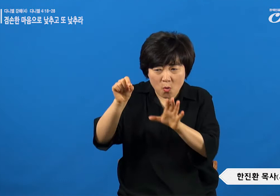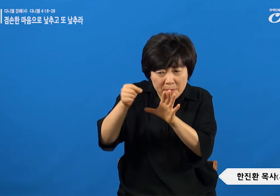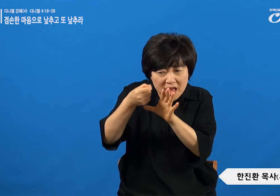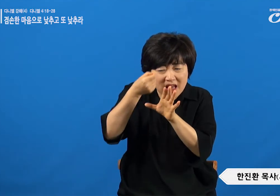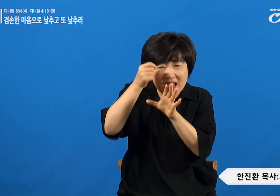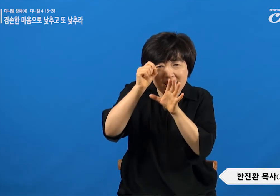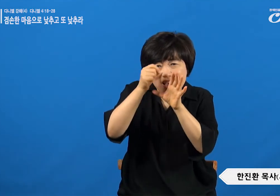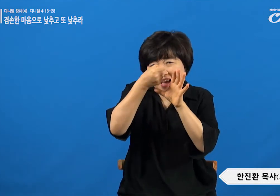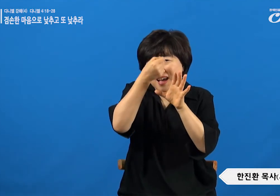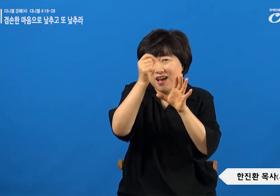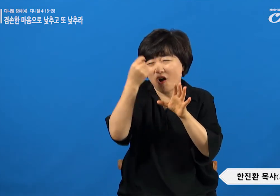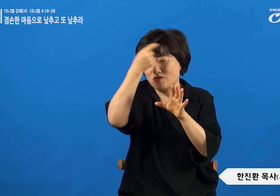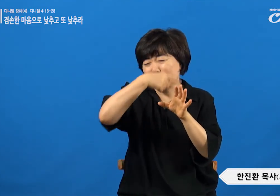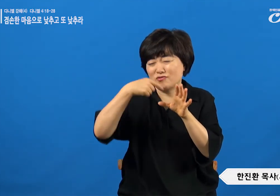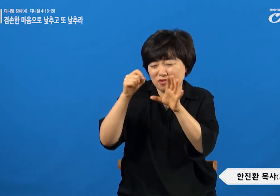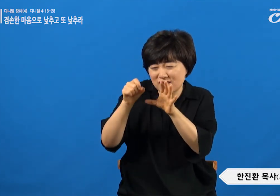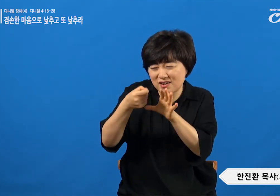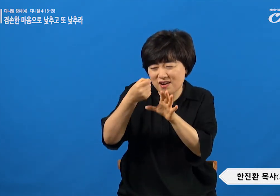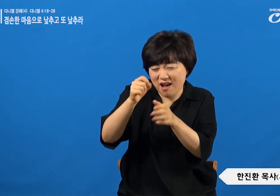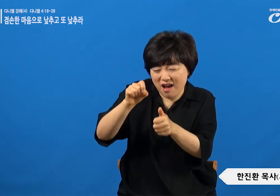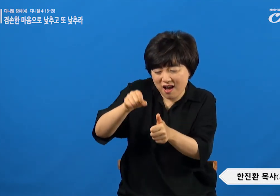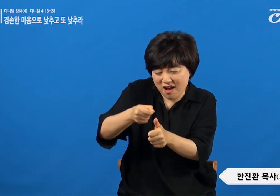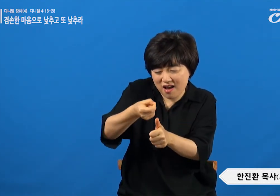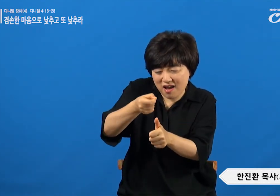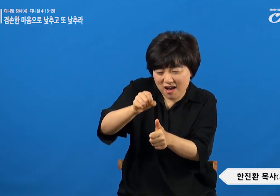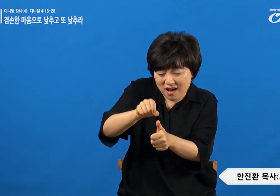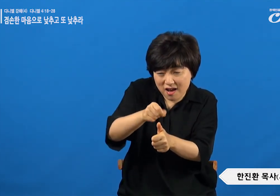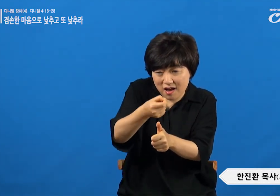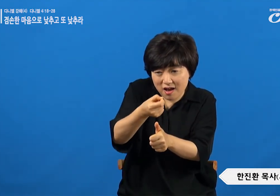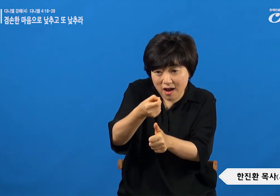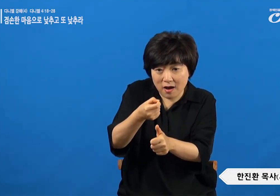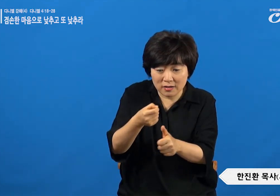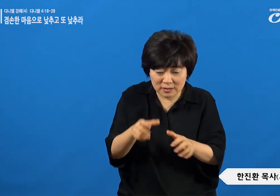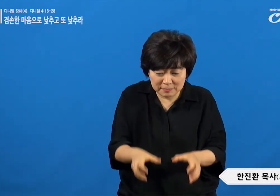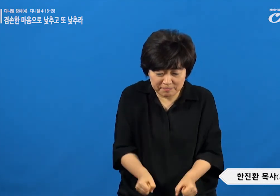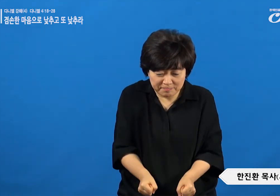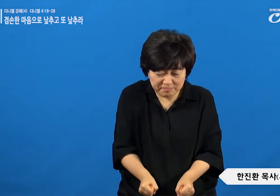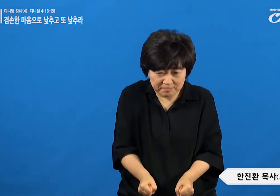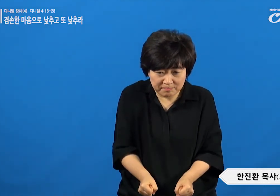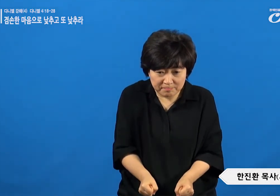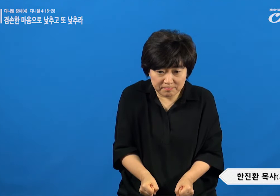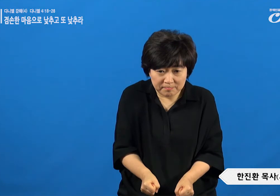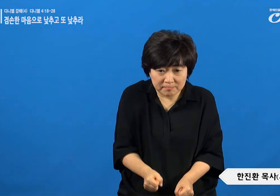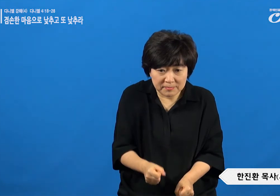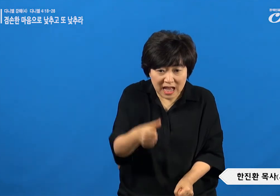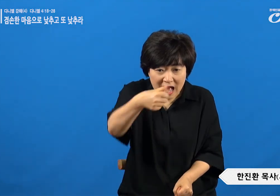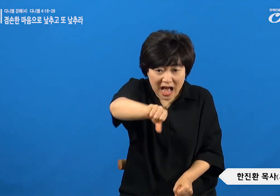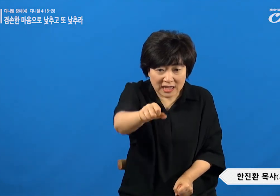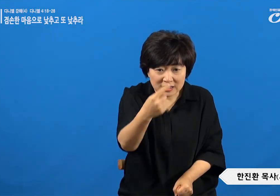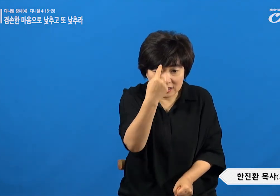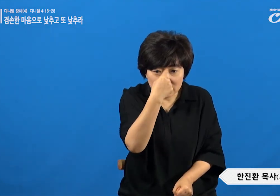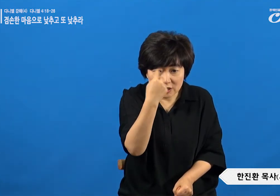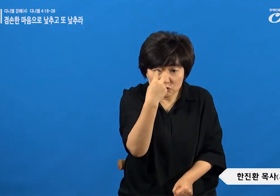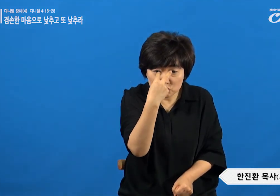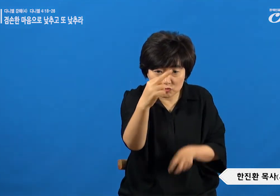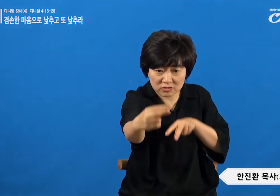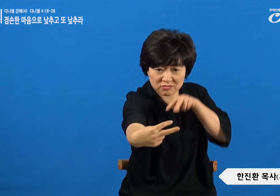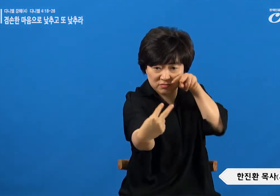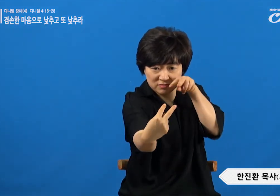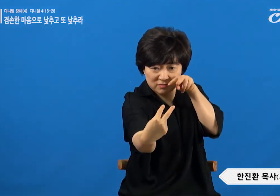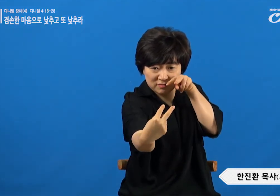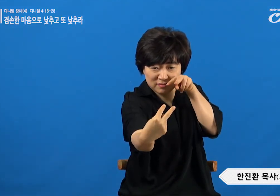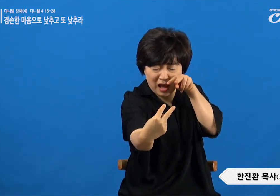시작합니다. 자기가 발목을 잡고 있으니까 아이 눈하고 딱 마주쳤습니다. 아이가